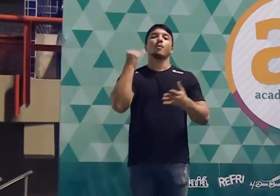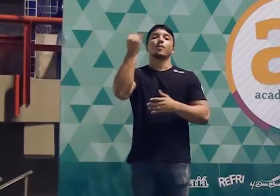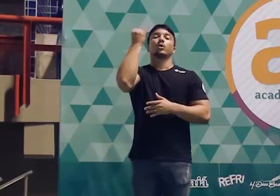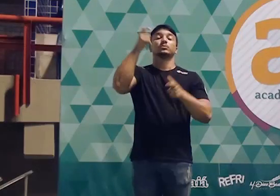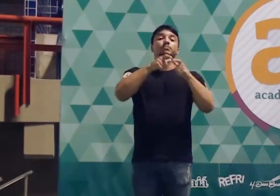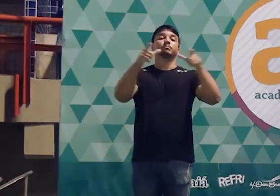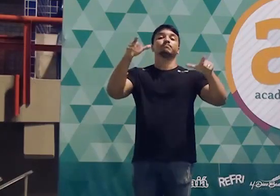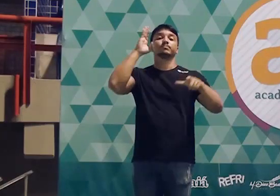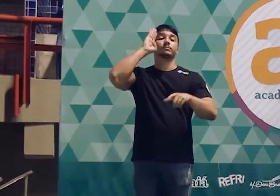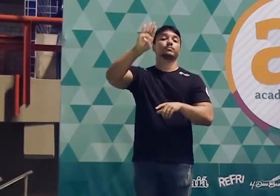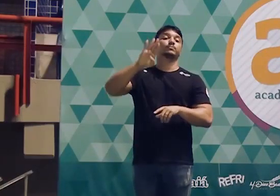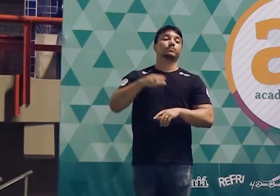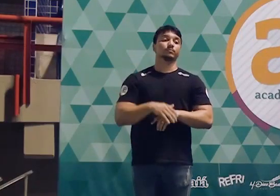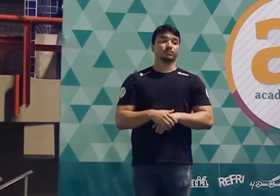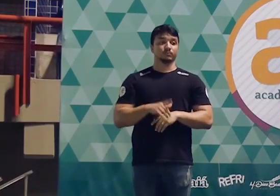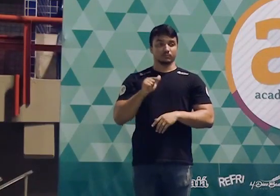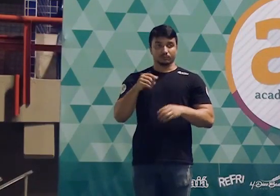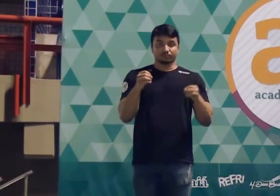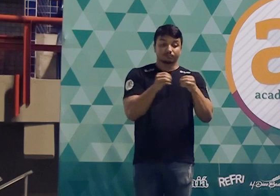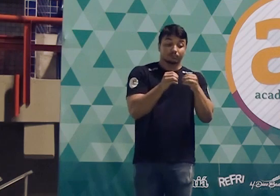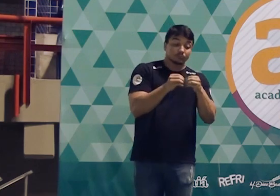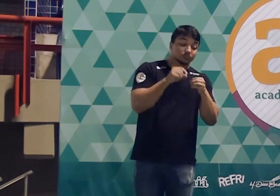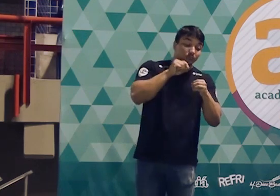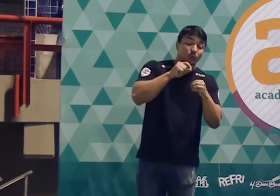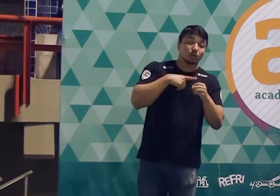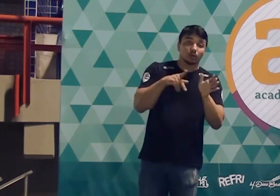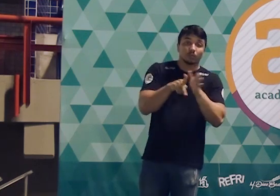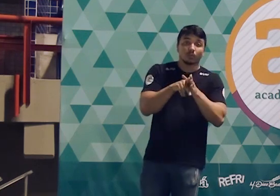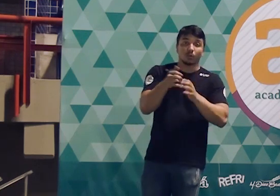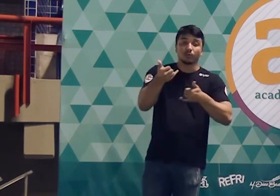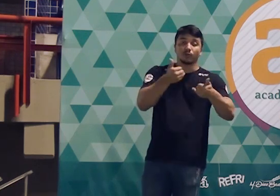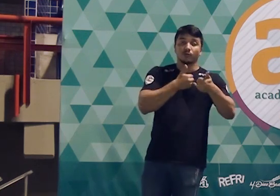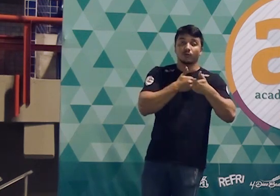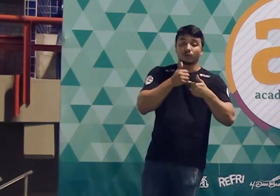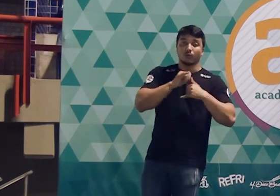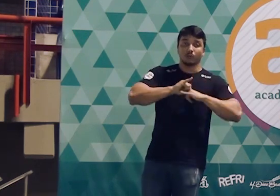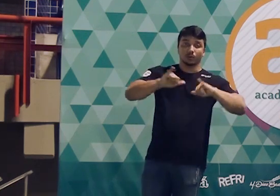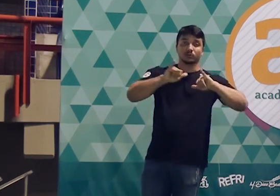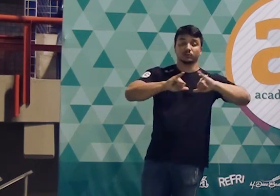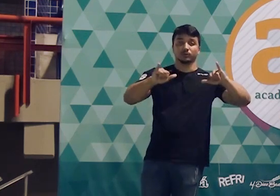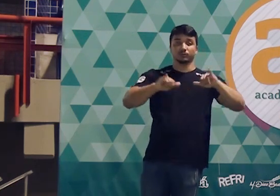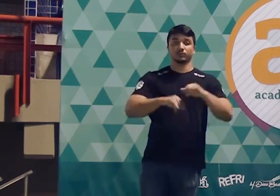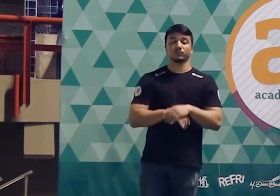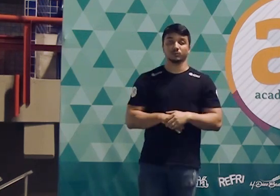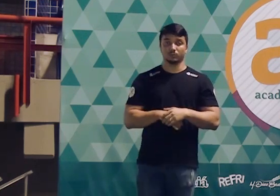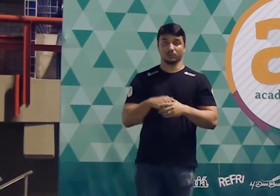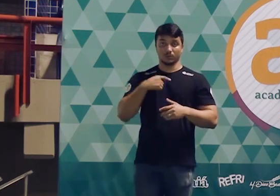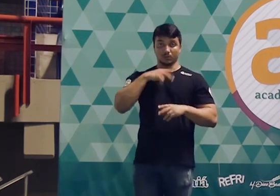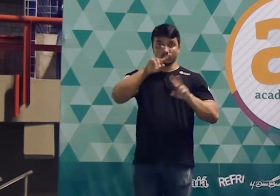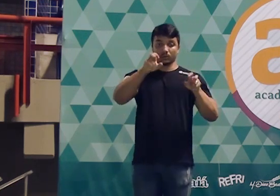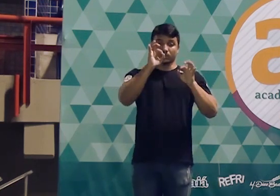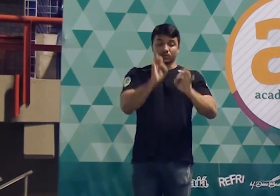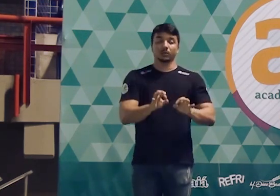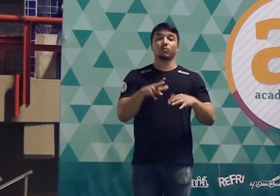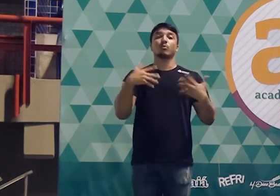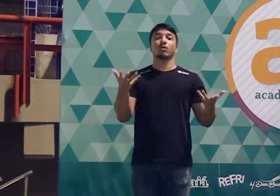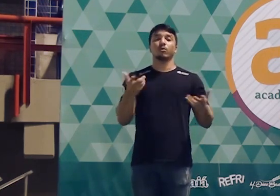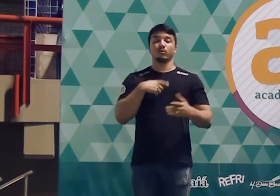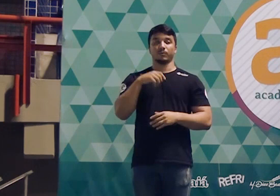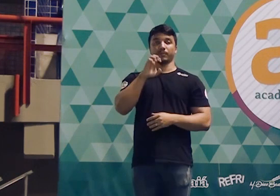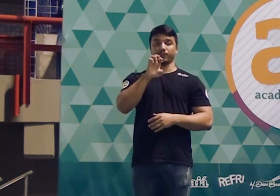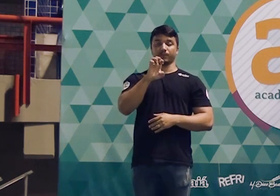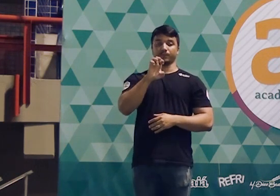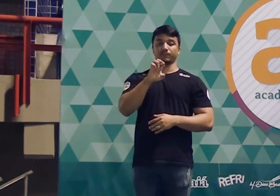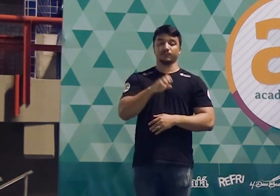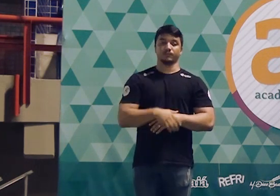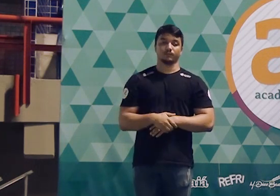nessa atual economia? É estar próximo de quê? Dos fluxos de informações. O item correto é o